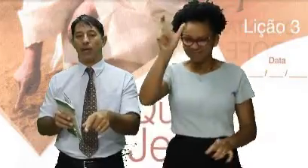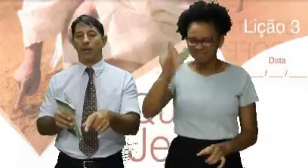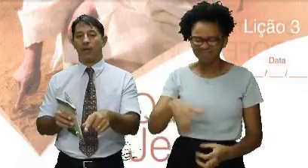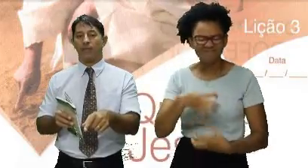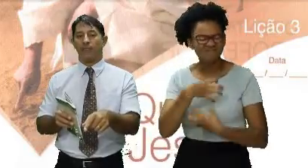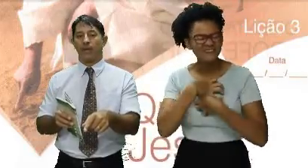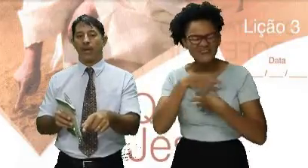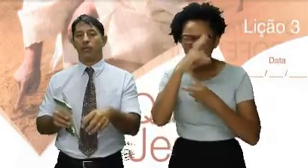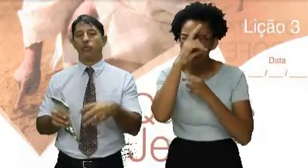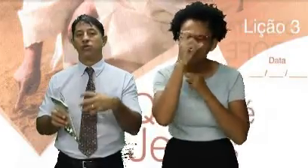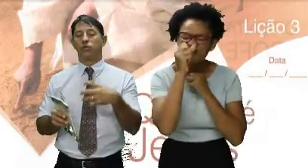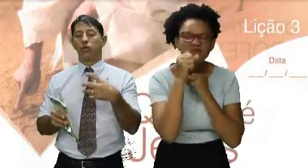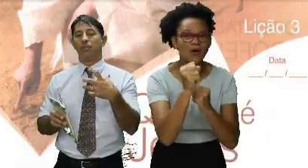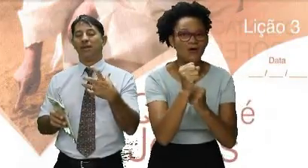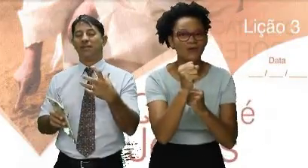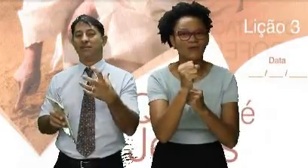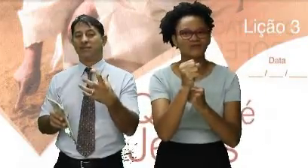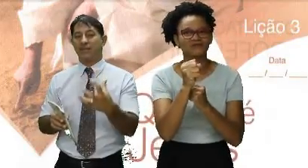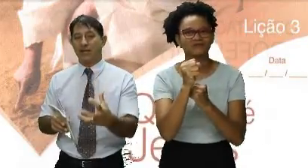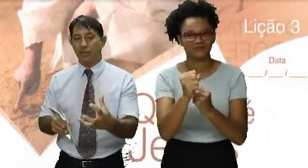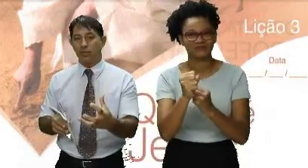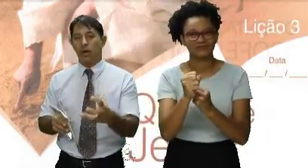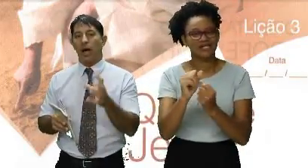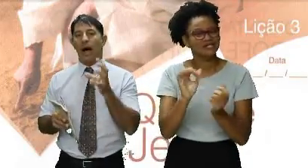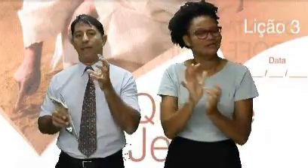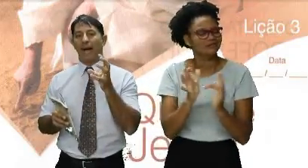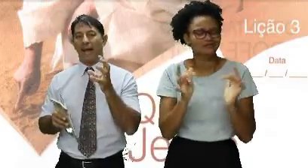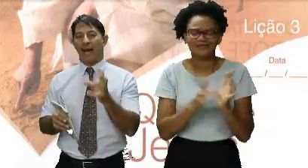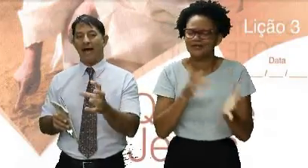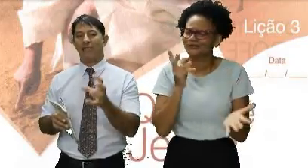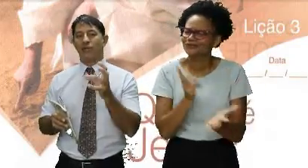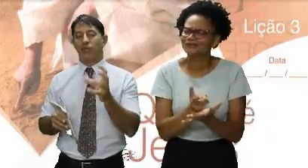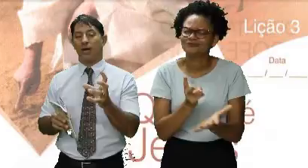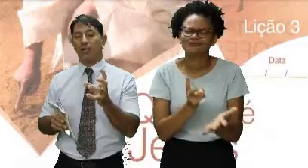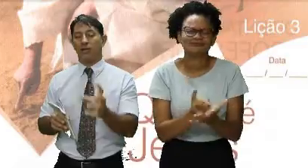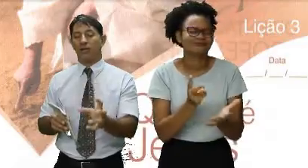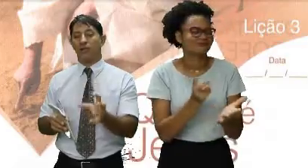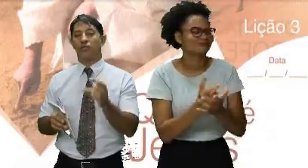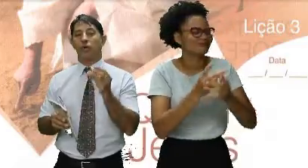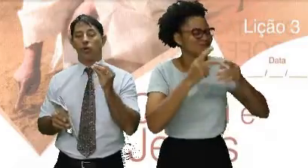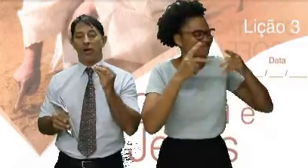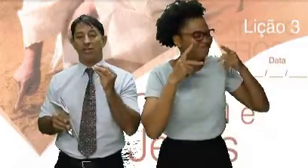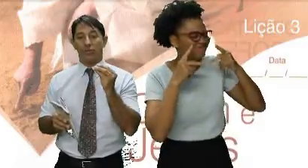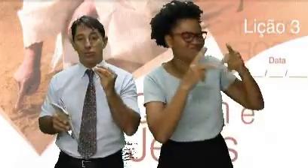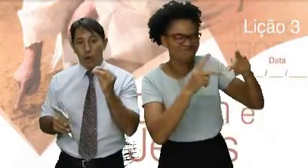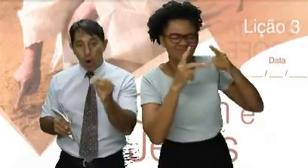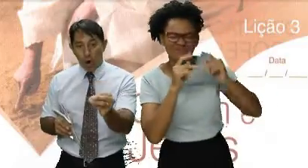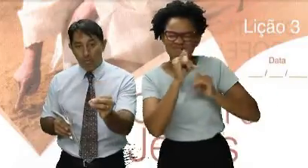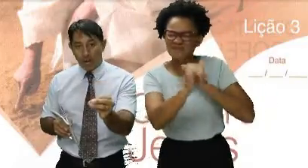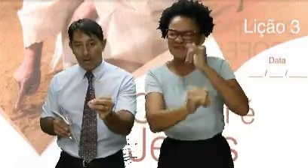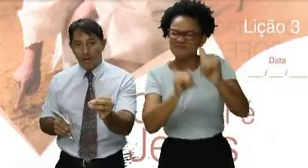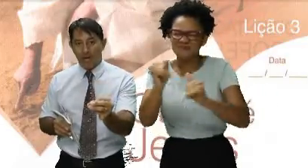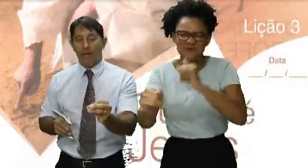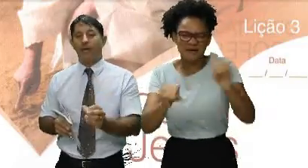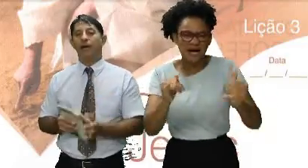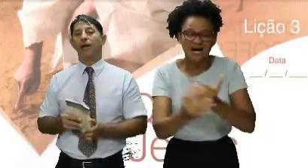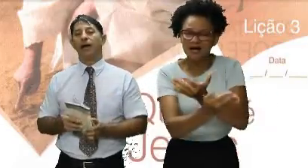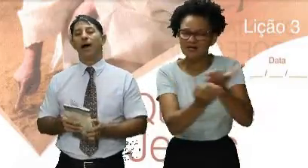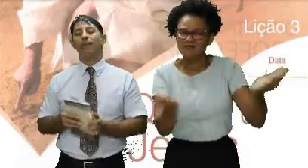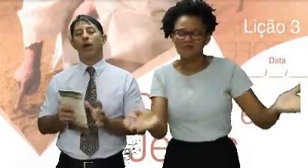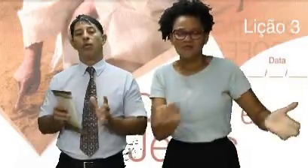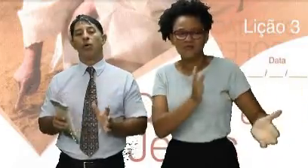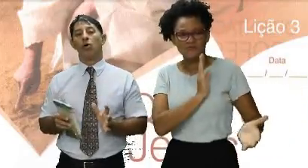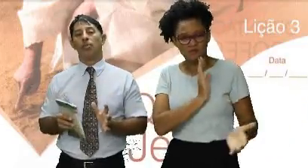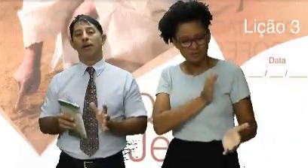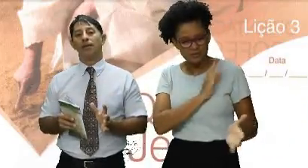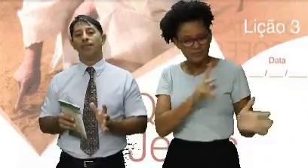real. Ele continua ministrando a palavra do reino de Deus ao coração do homem. E